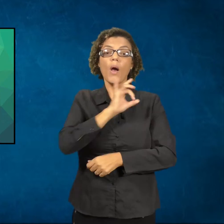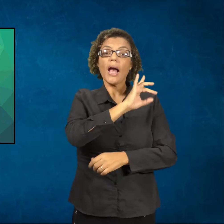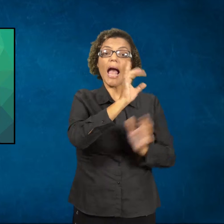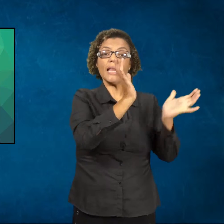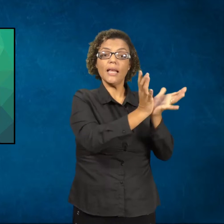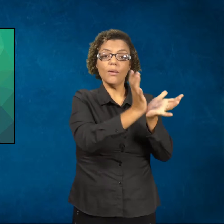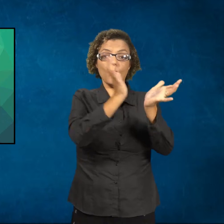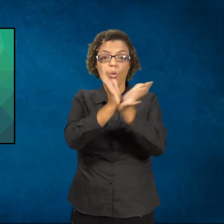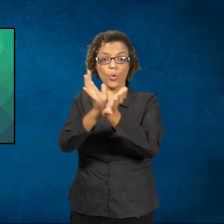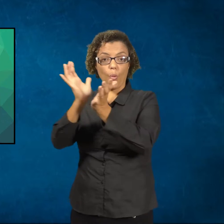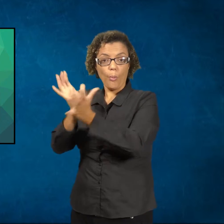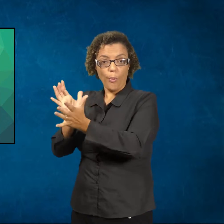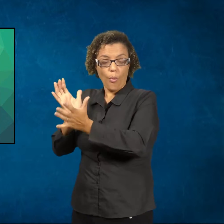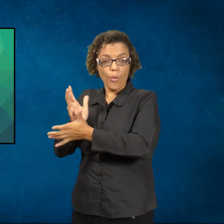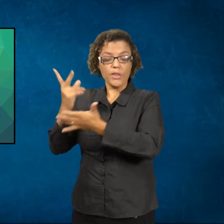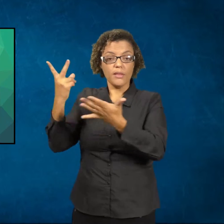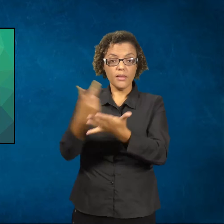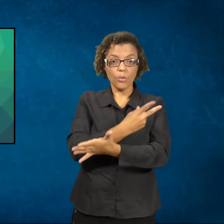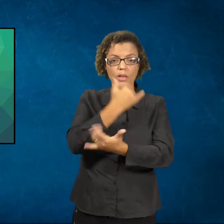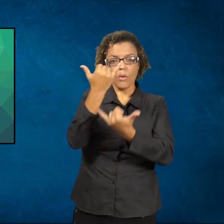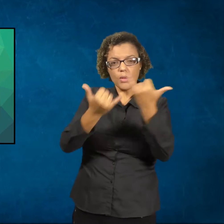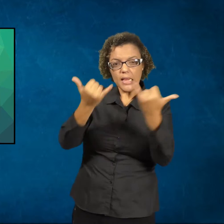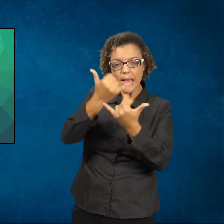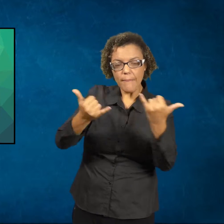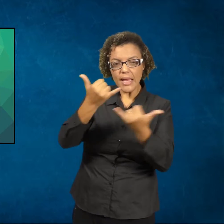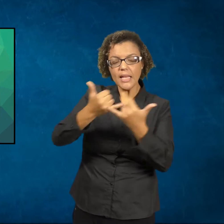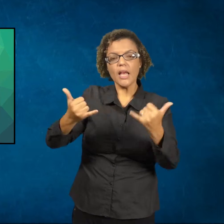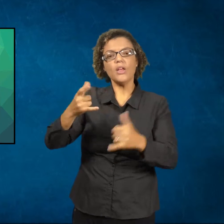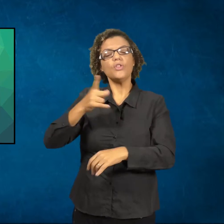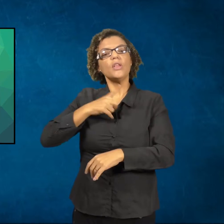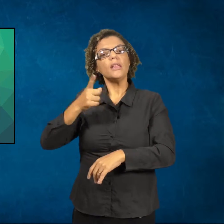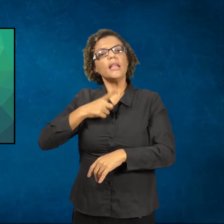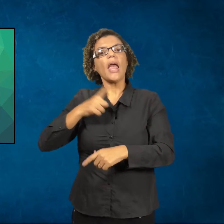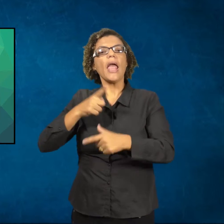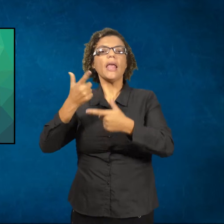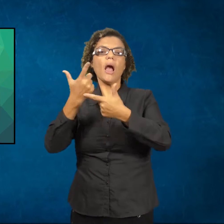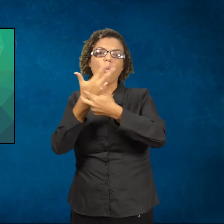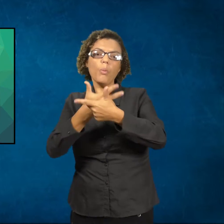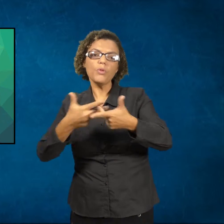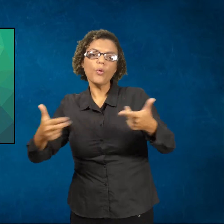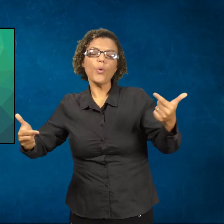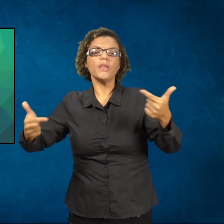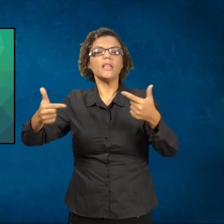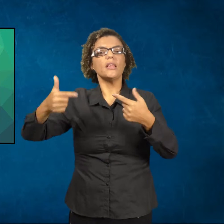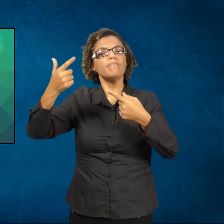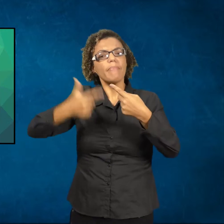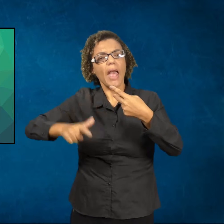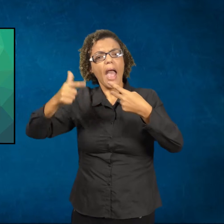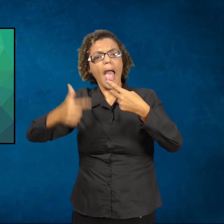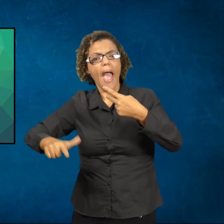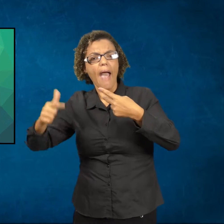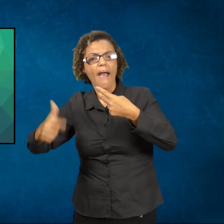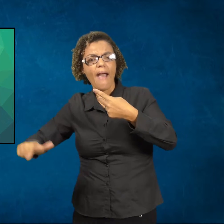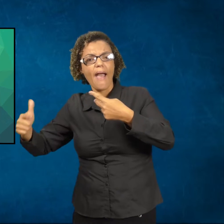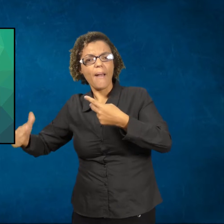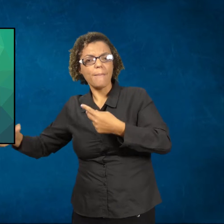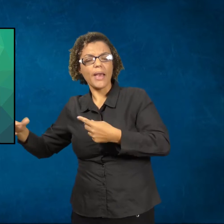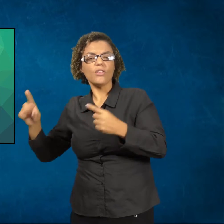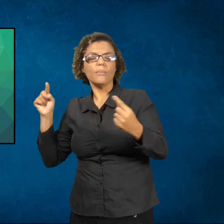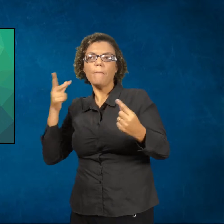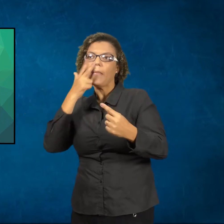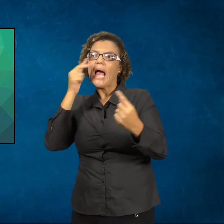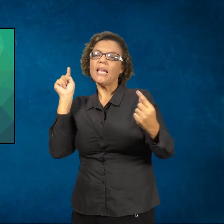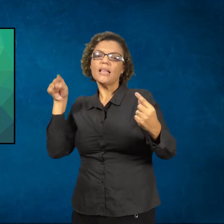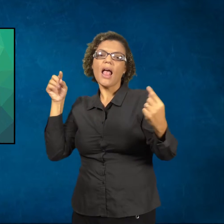de situações semelhantes entre si, a gente tem um ou vários esquemas que são relacionados àquela